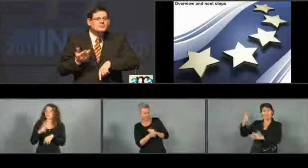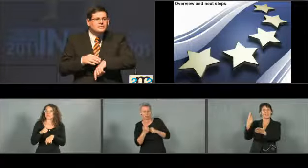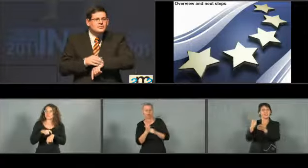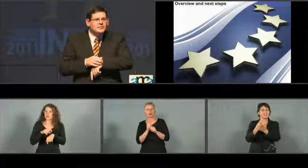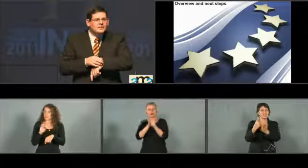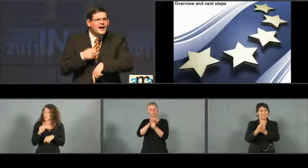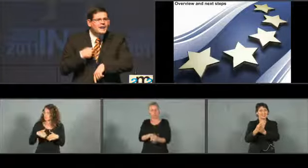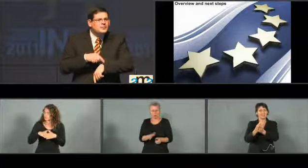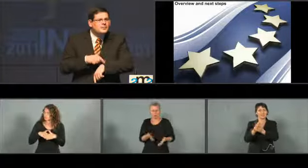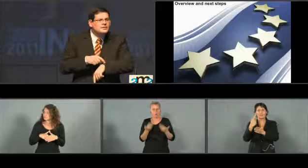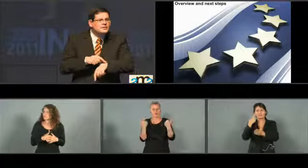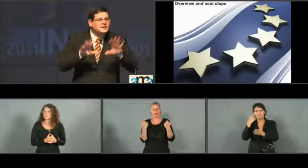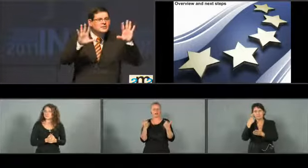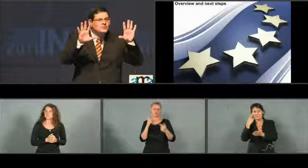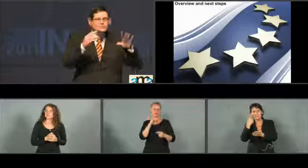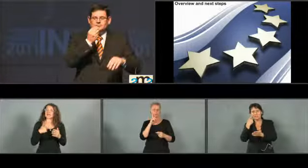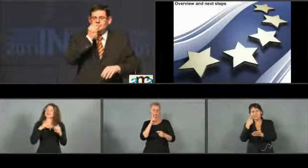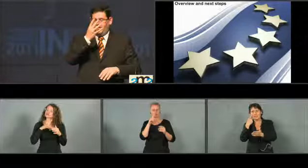lieu.